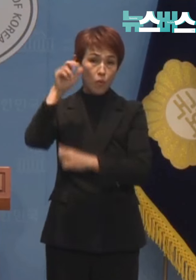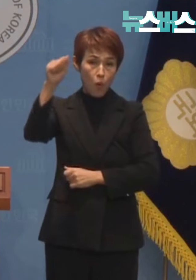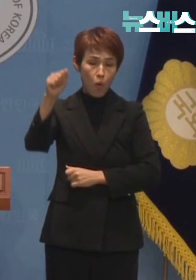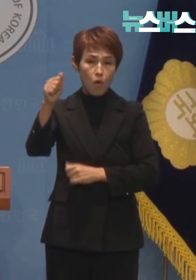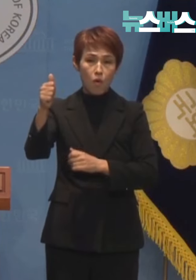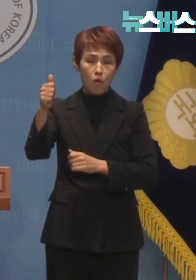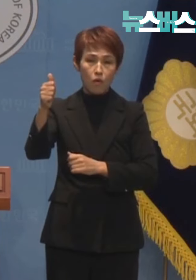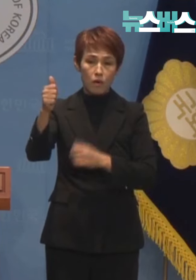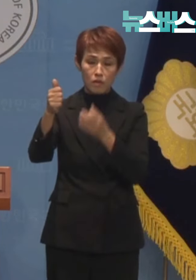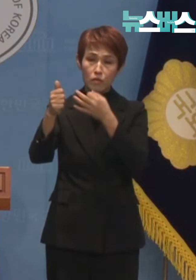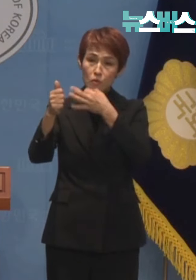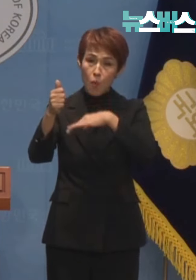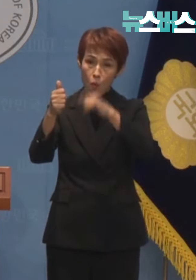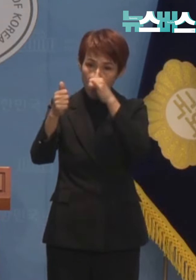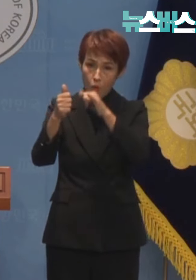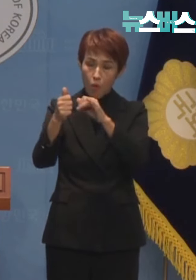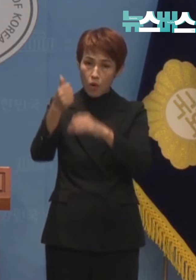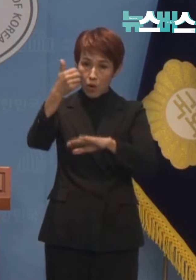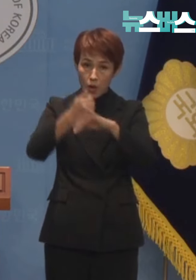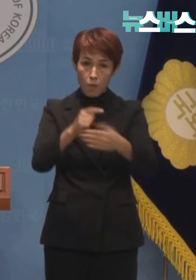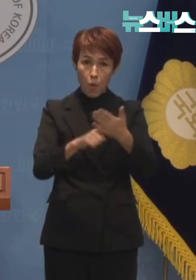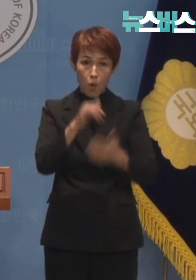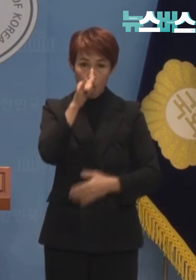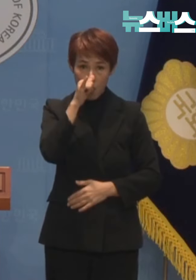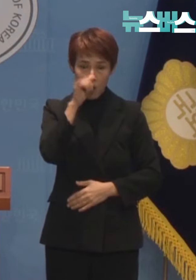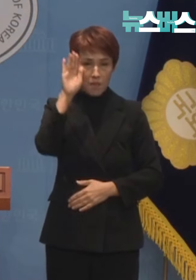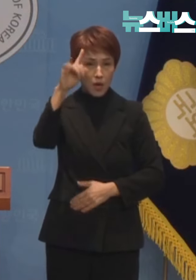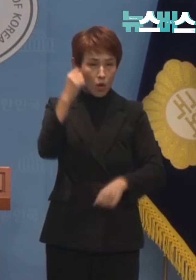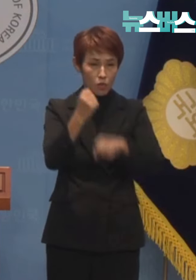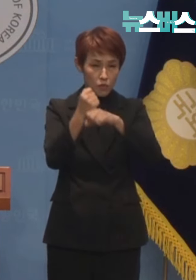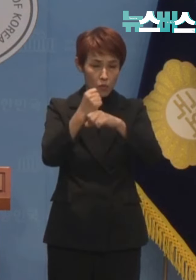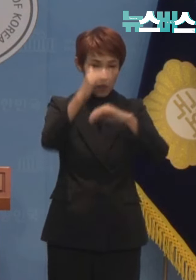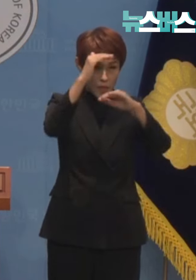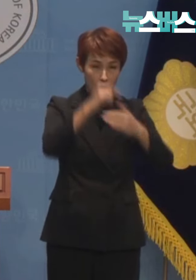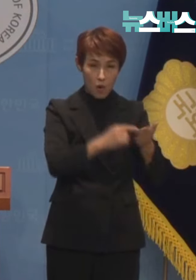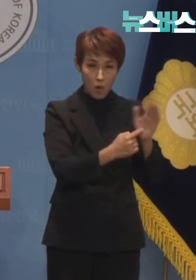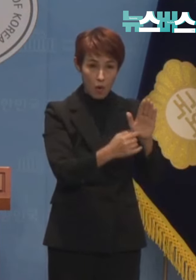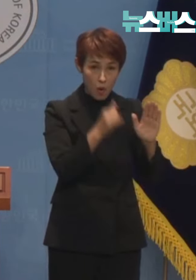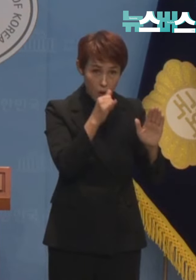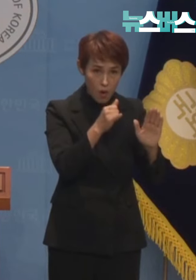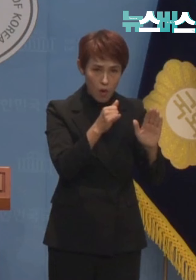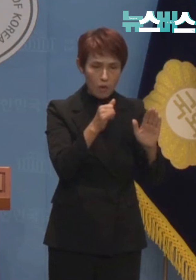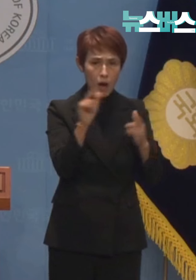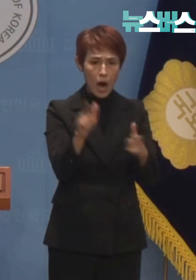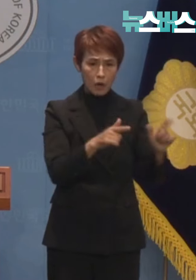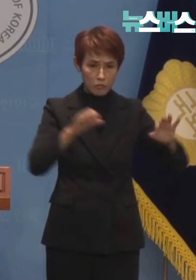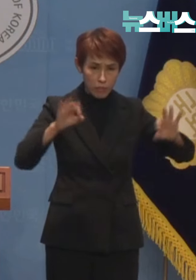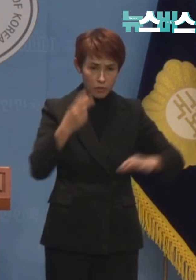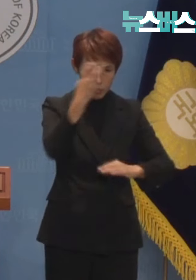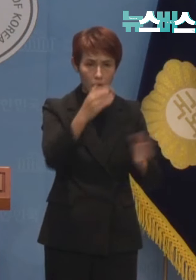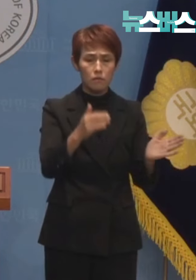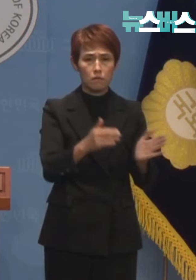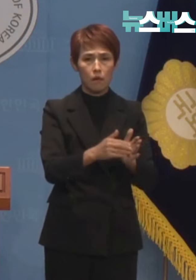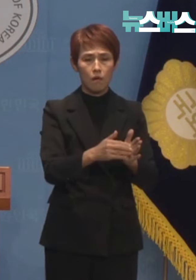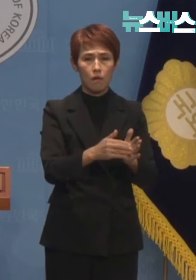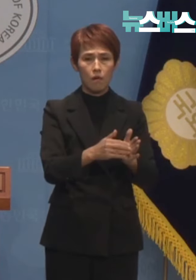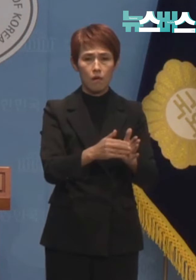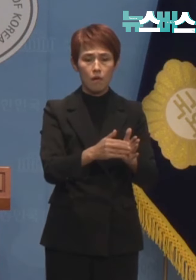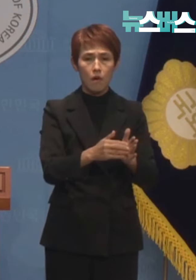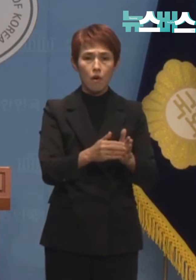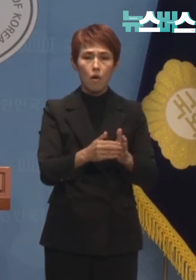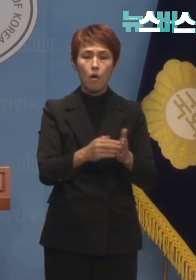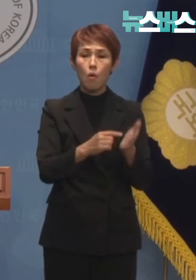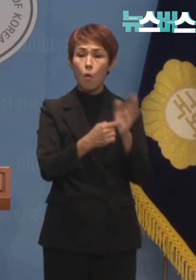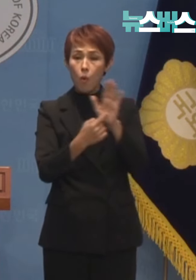보였다는 미래한국연구소의 비공포 여론조사 소요일은 모두 하루였습니다. 같은 기간